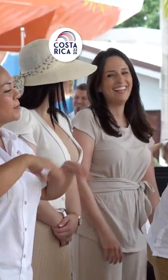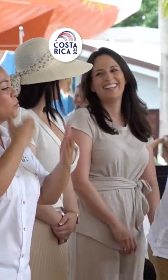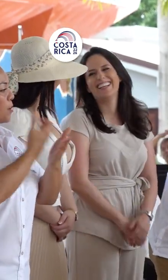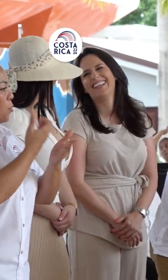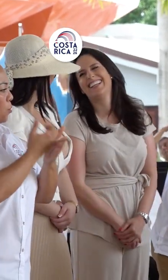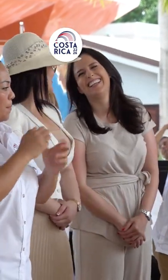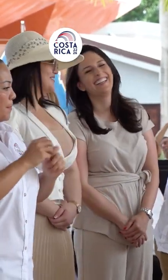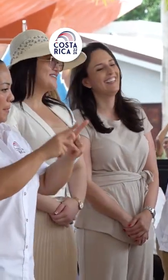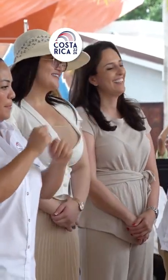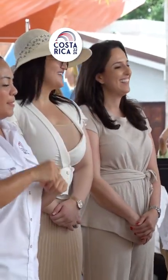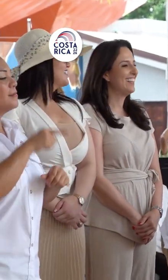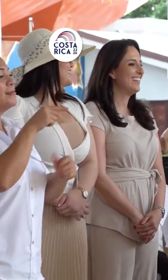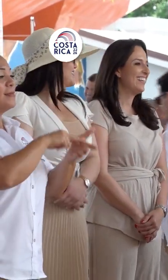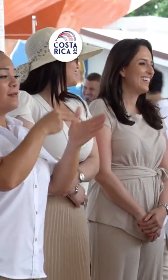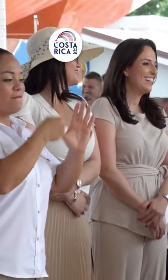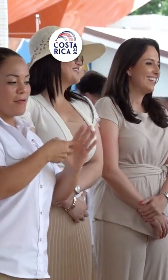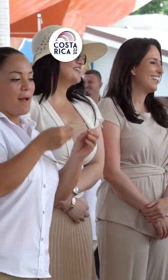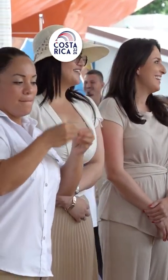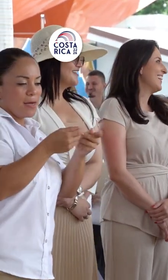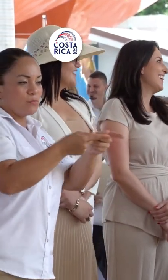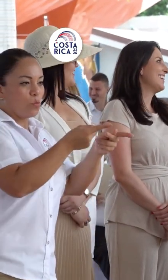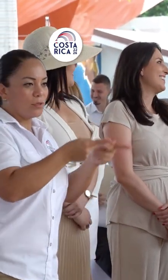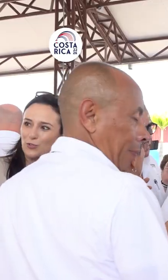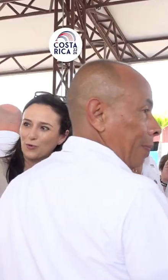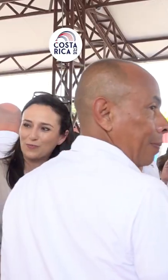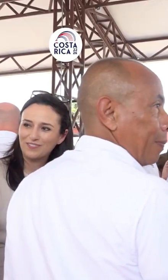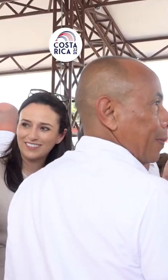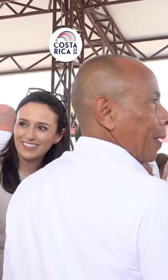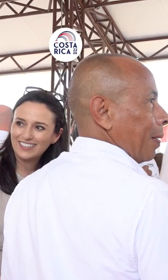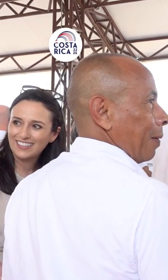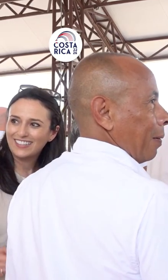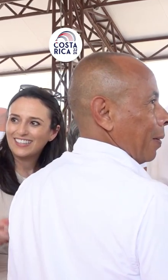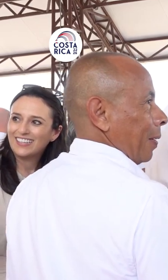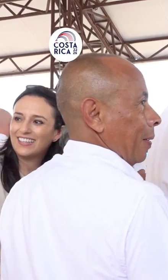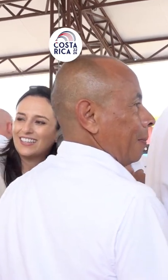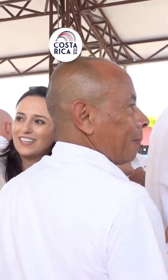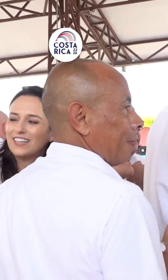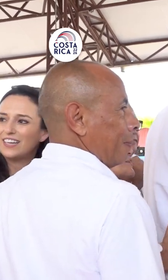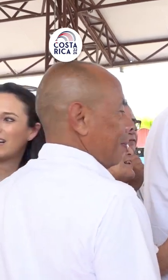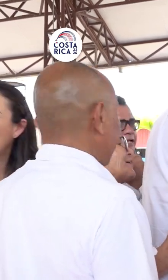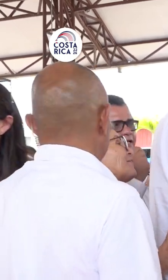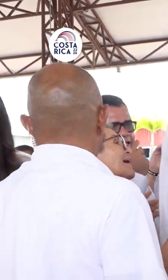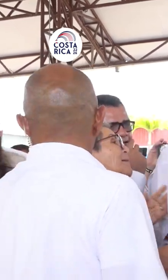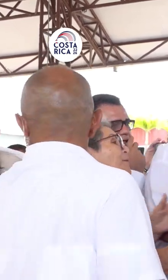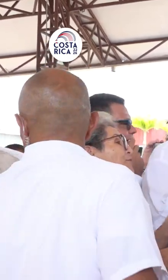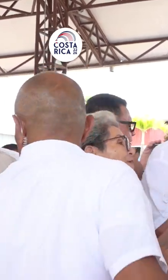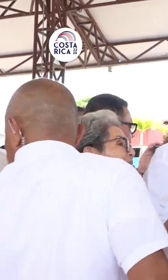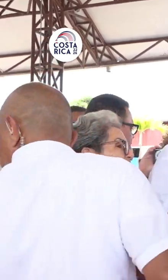Traduce en empleo y mejores condiciones de vida.